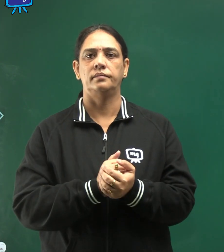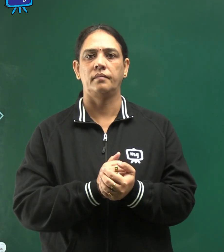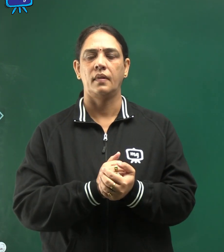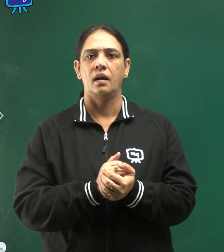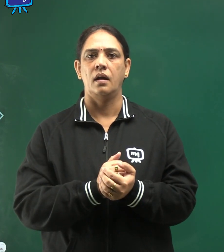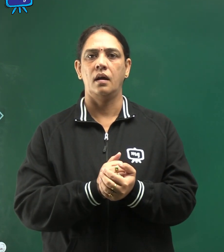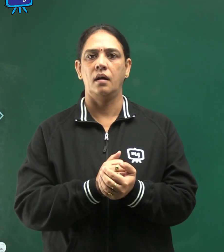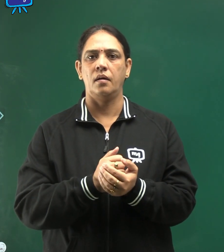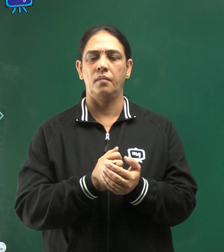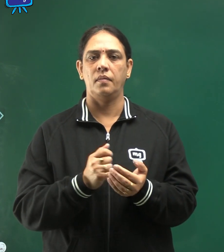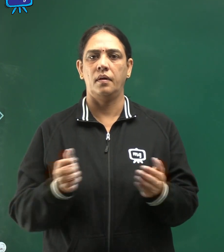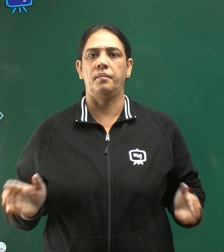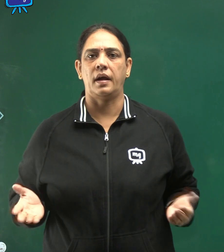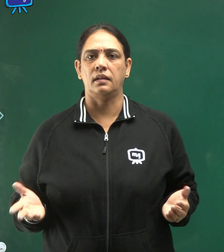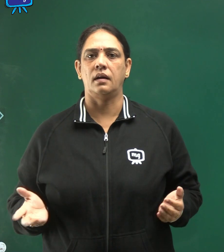प्रायिकता का